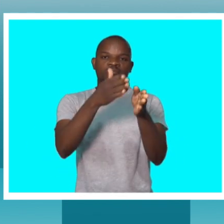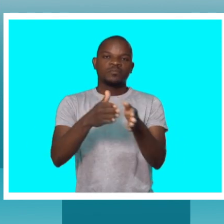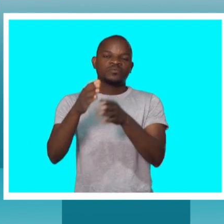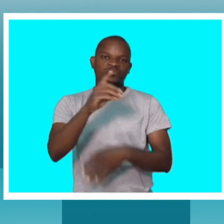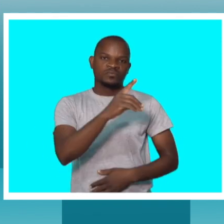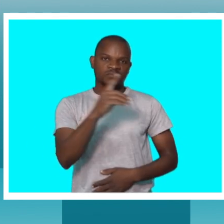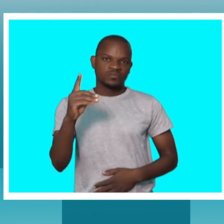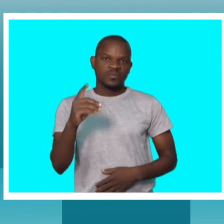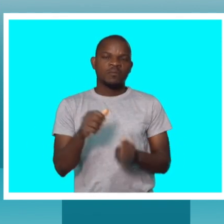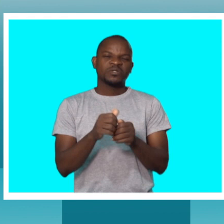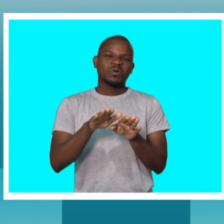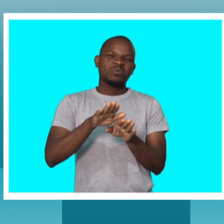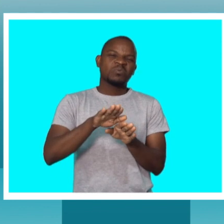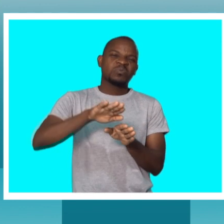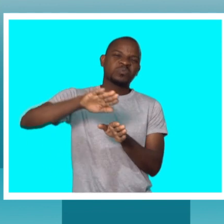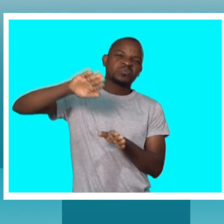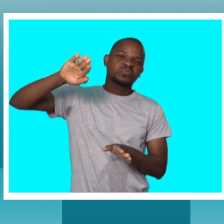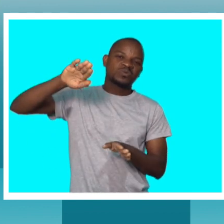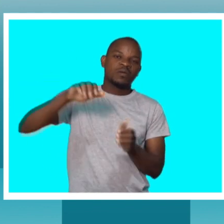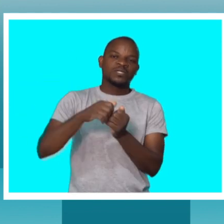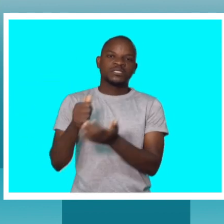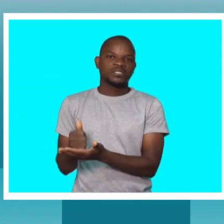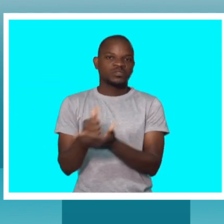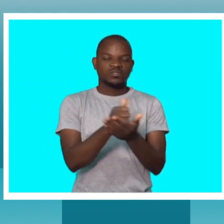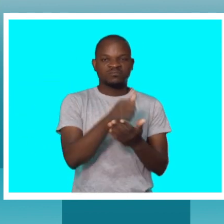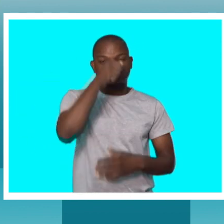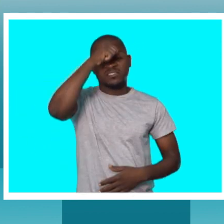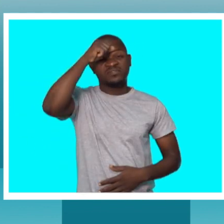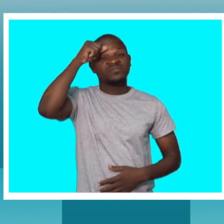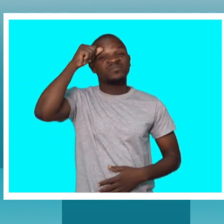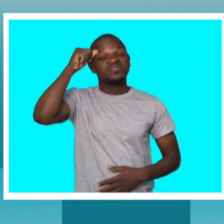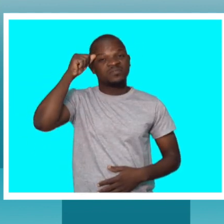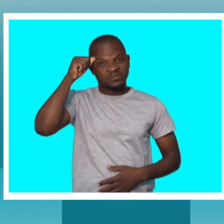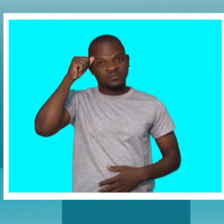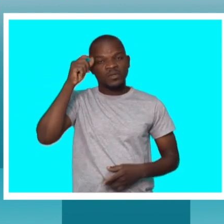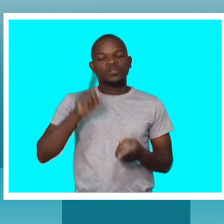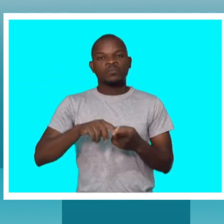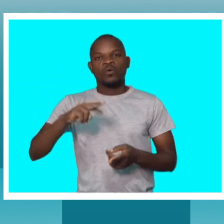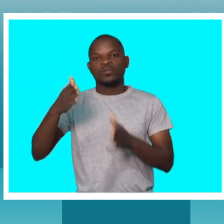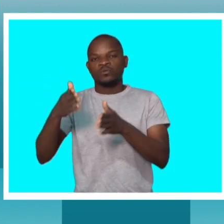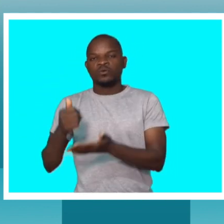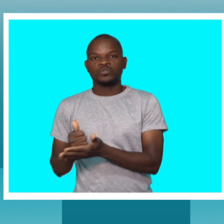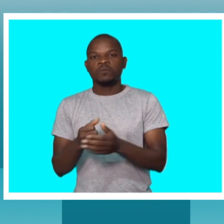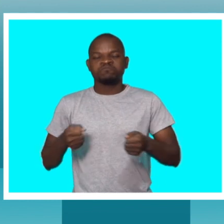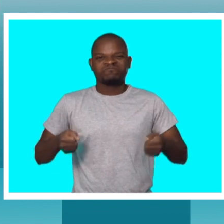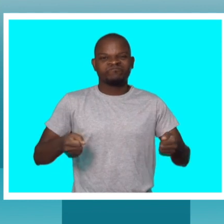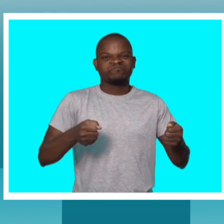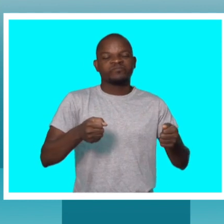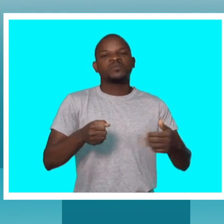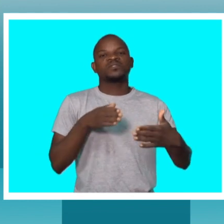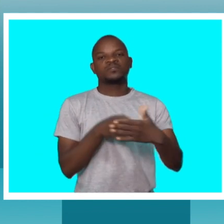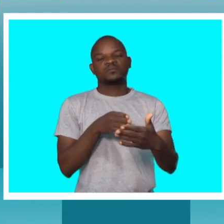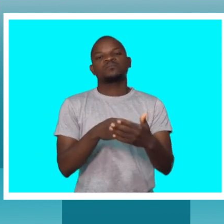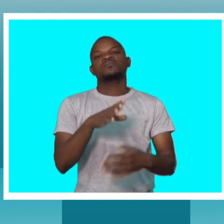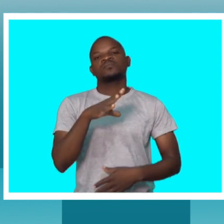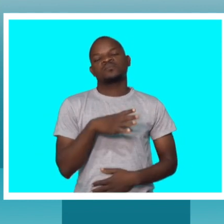pessoas. São rampas muito inclinadas que não ajudam a ninguém, mesmo vindo com alguém que está a